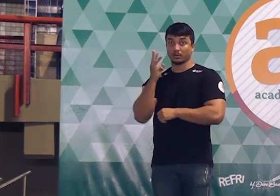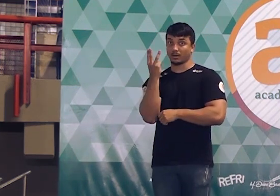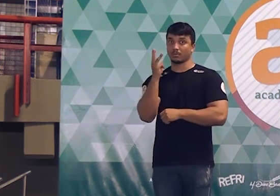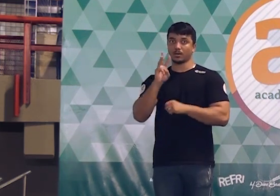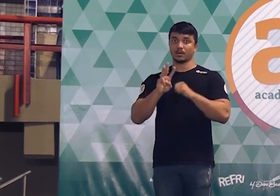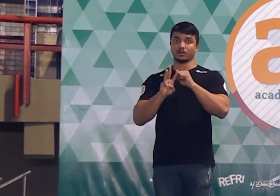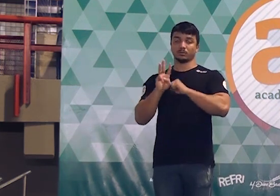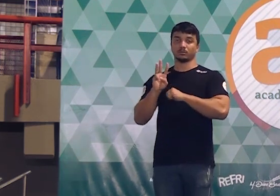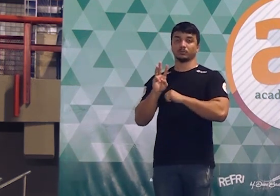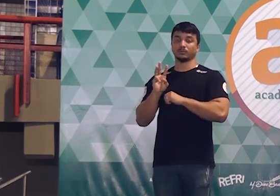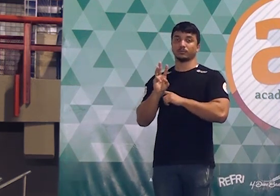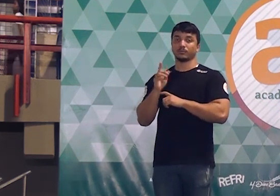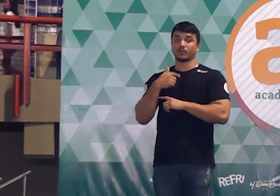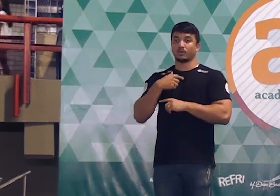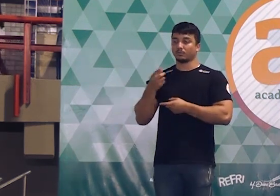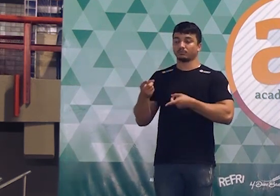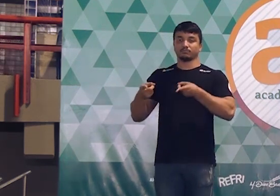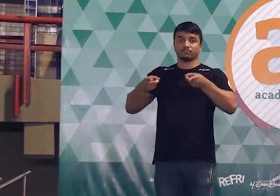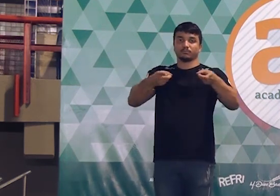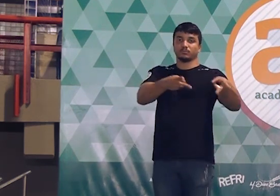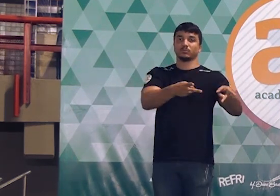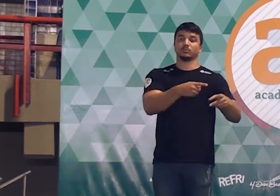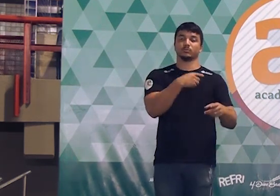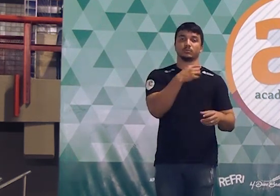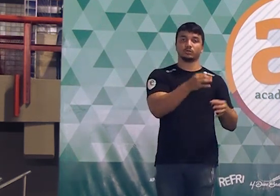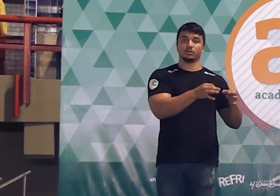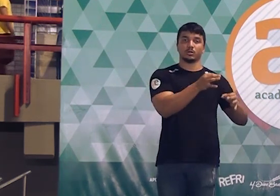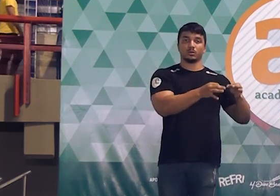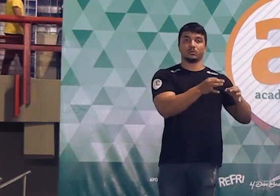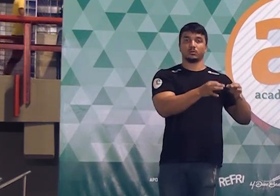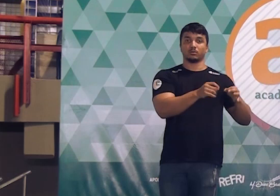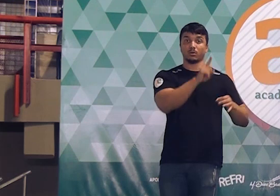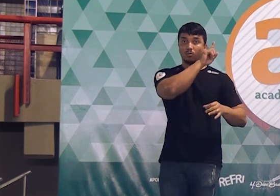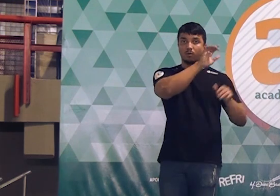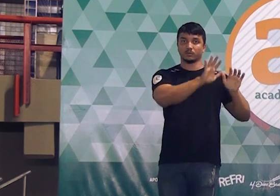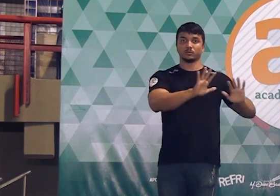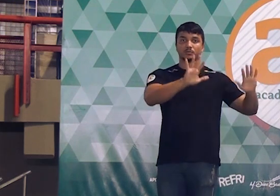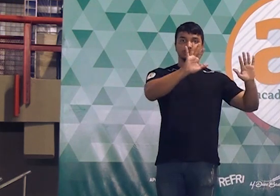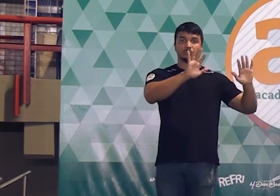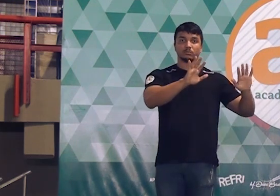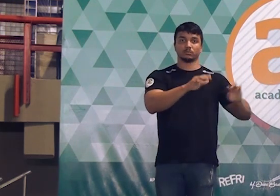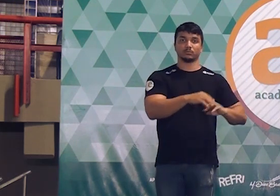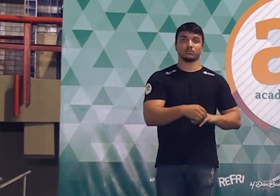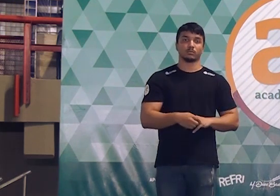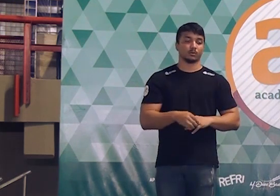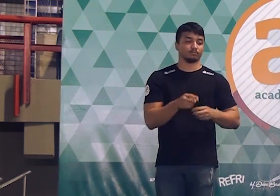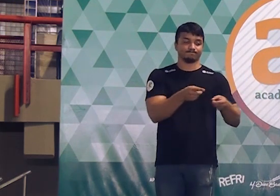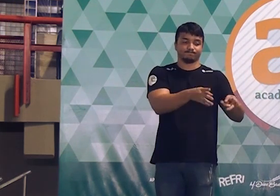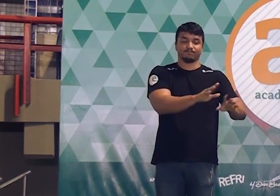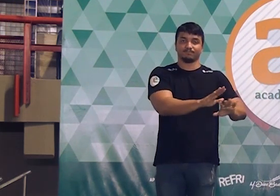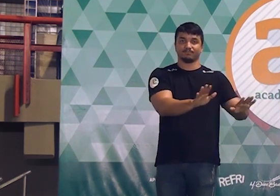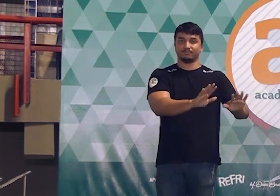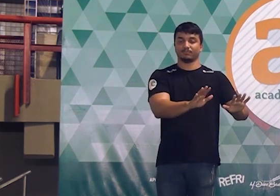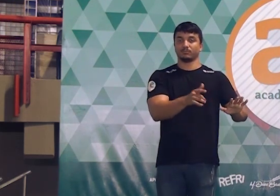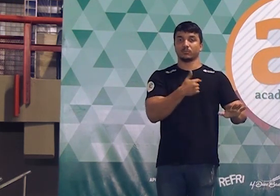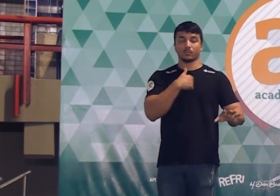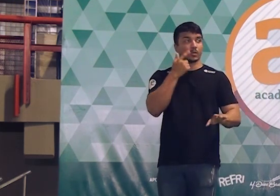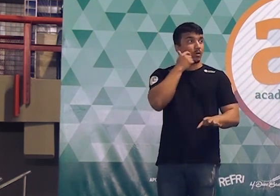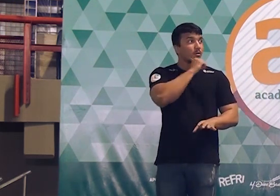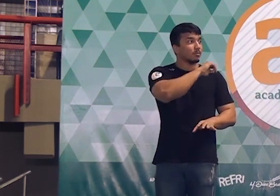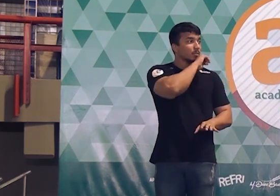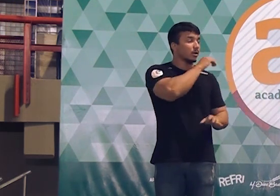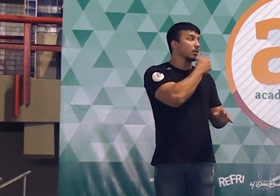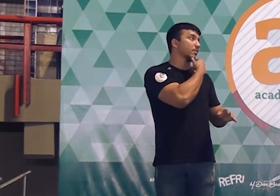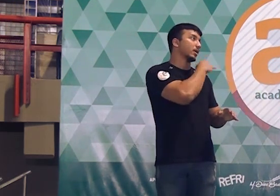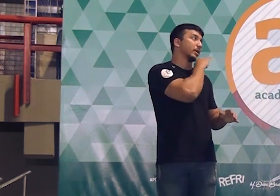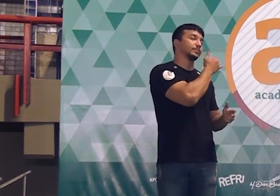meses, eu abandonei o direito. Na UFC. Beleza? E eu cheguei para minha mãe e para o meu